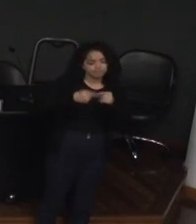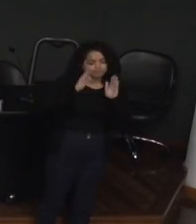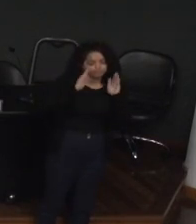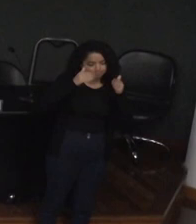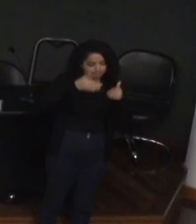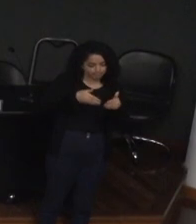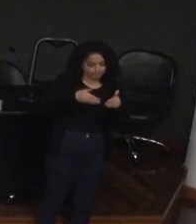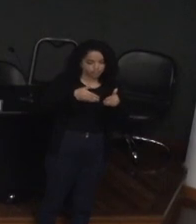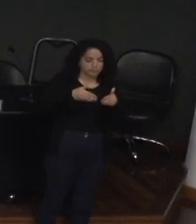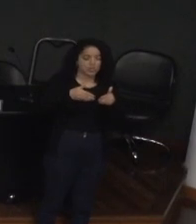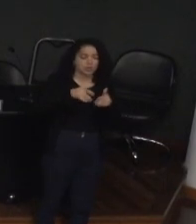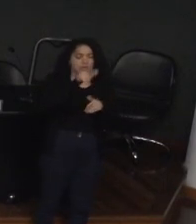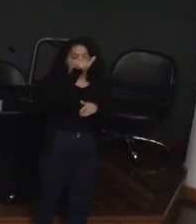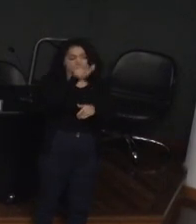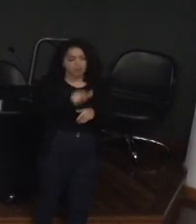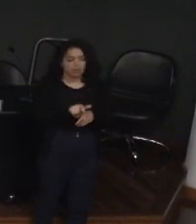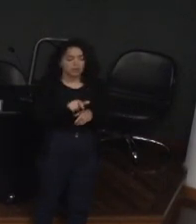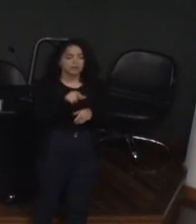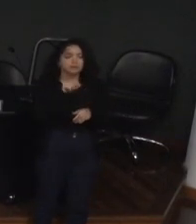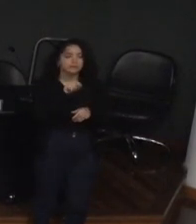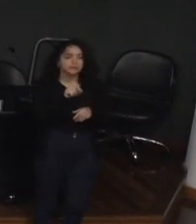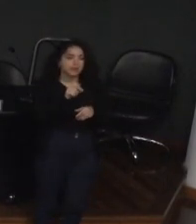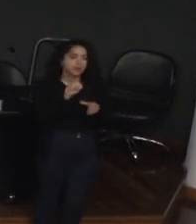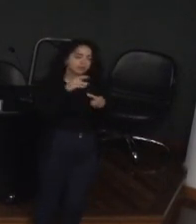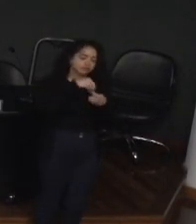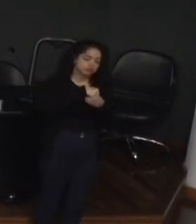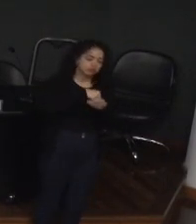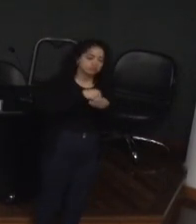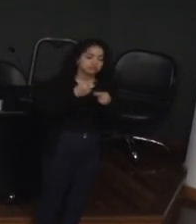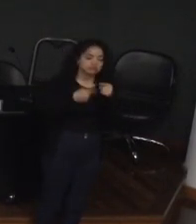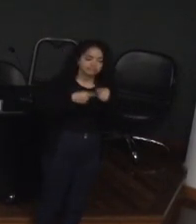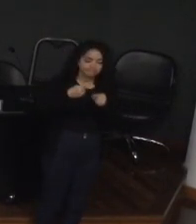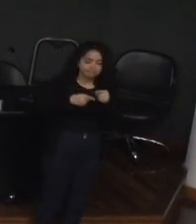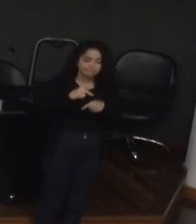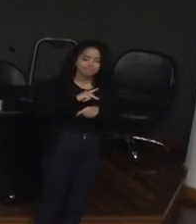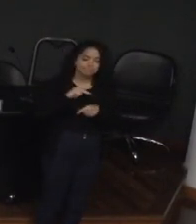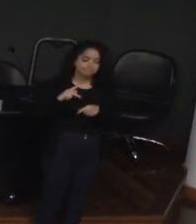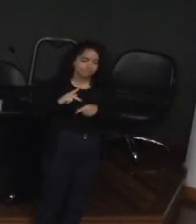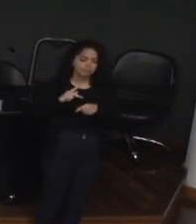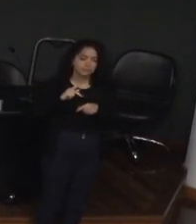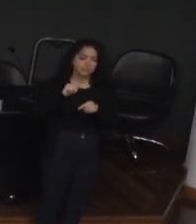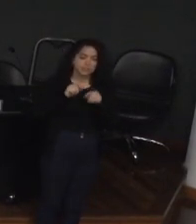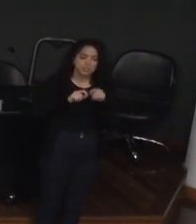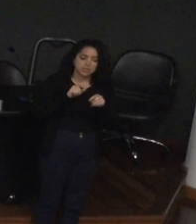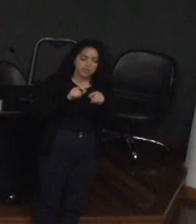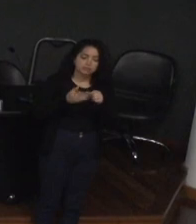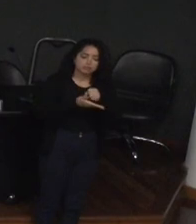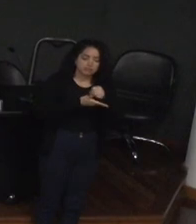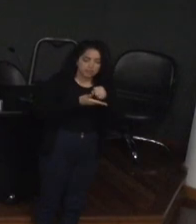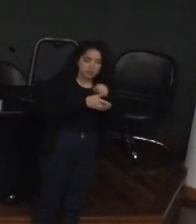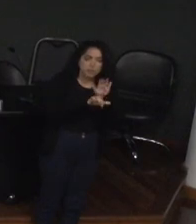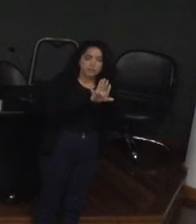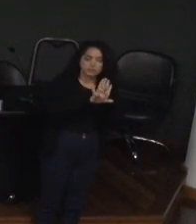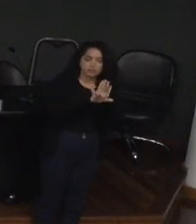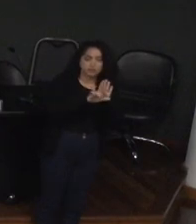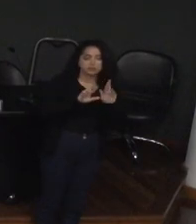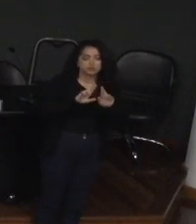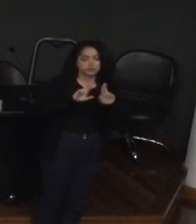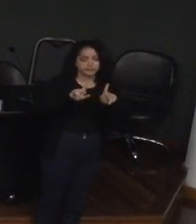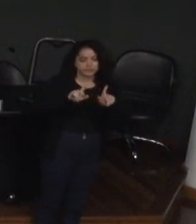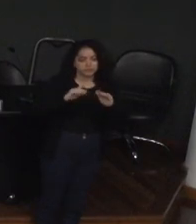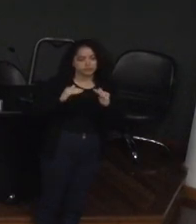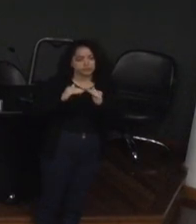enquadrar aquele cidadão, né, dentro de uma política pública. Então, nesse caso, você tem uma base legal diferente do